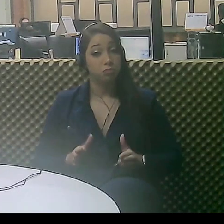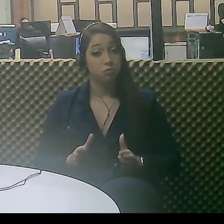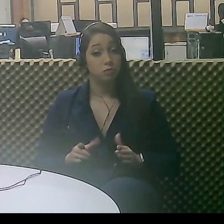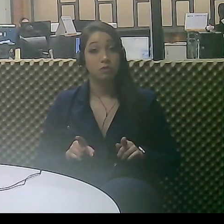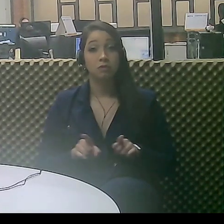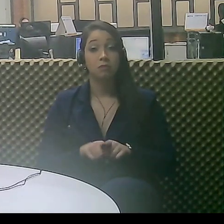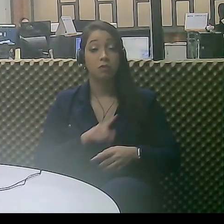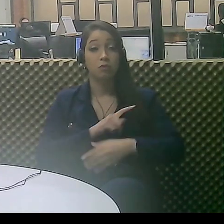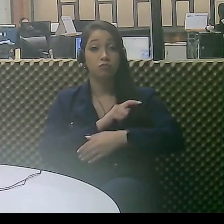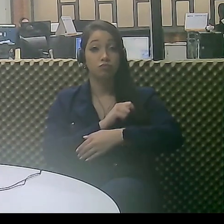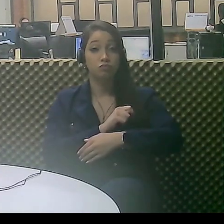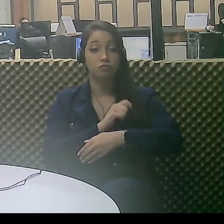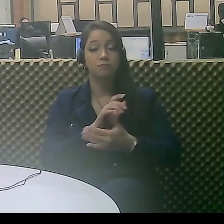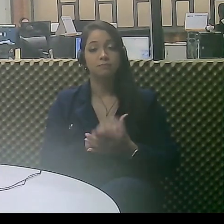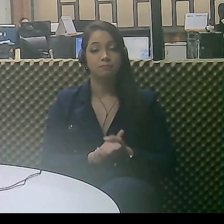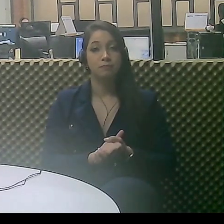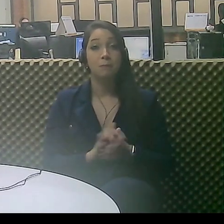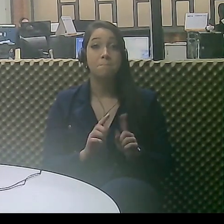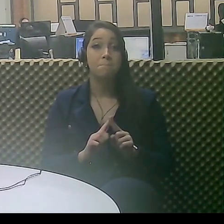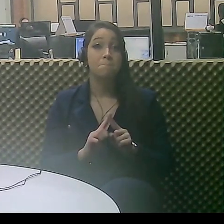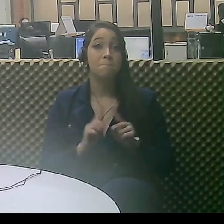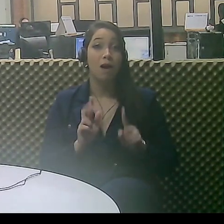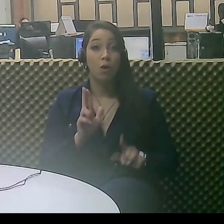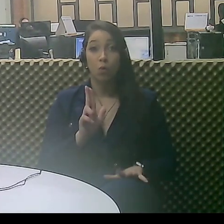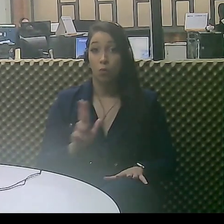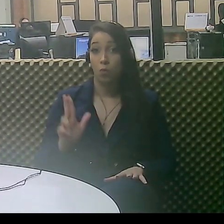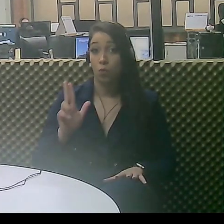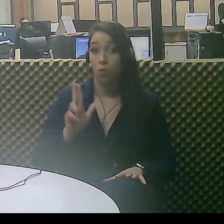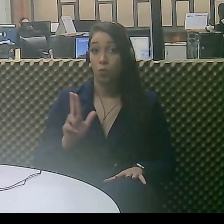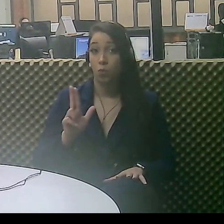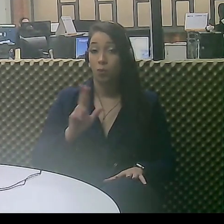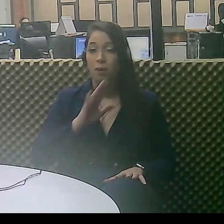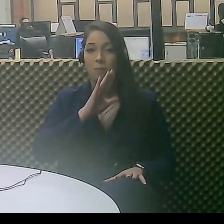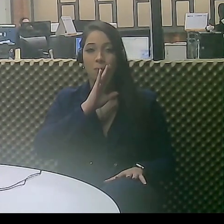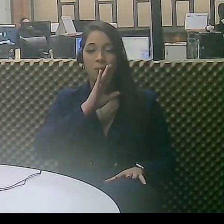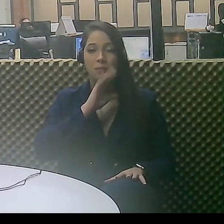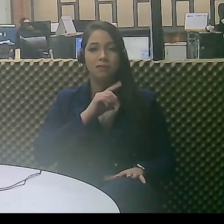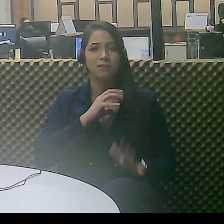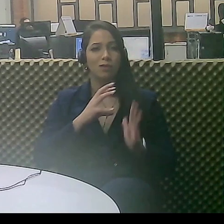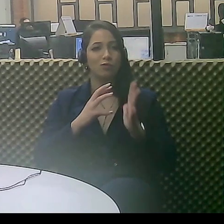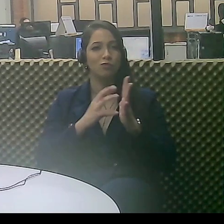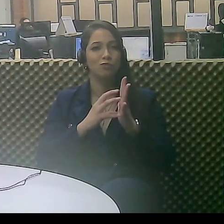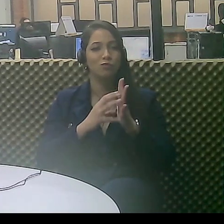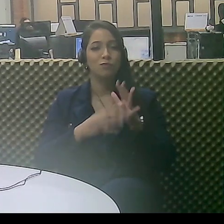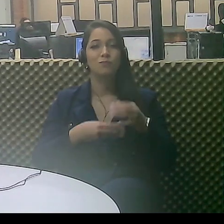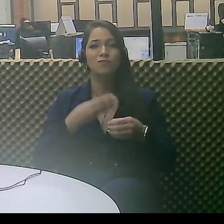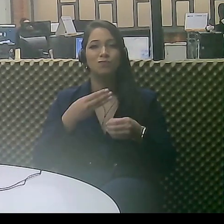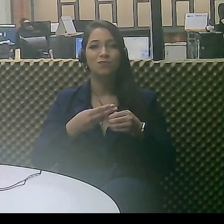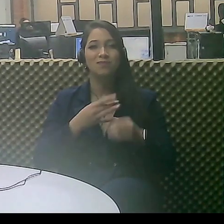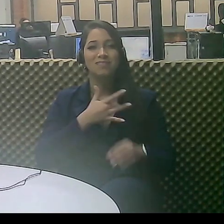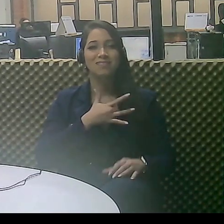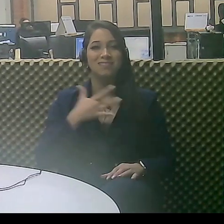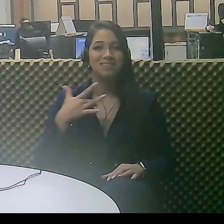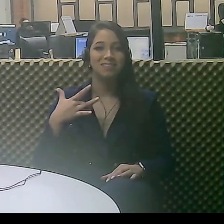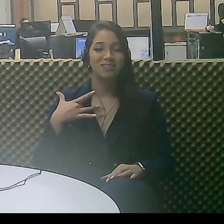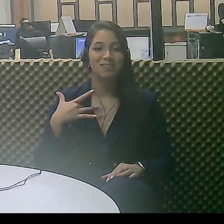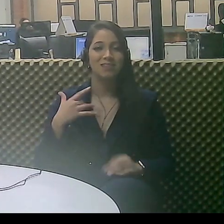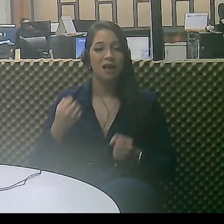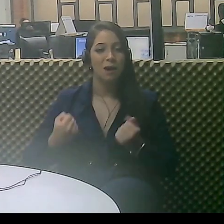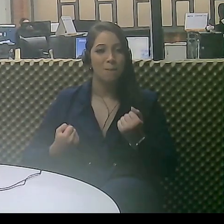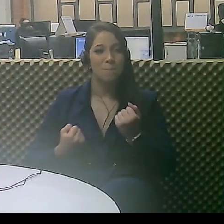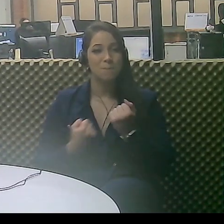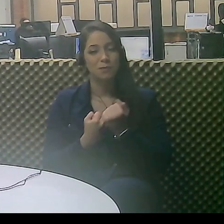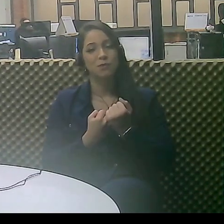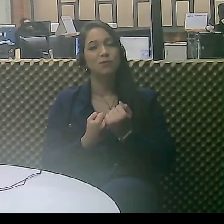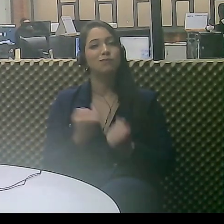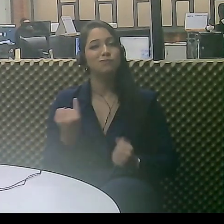a amamentação mas em Uberlândia as mães soropositivas têm na rede Municipal de Saúde todo o apoio